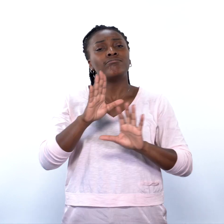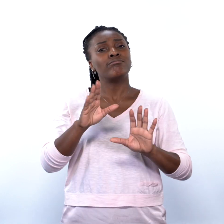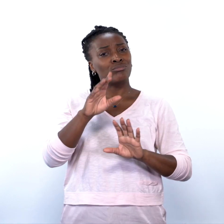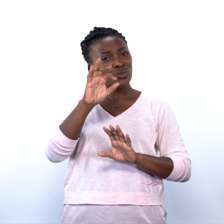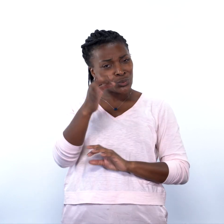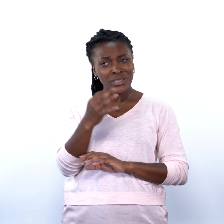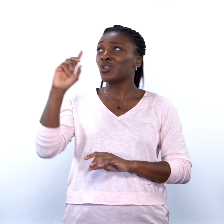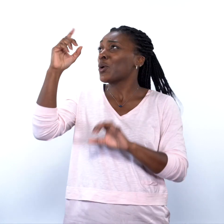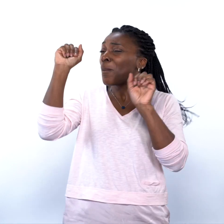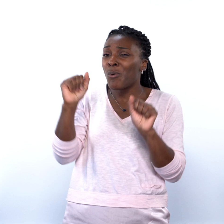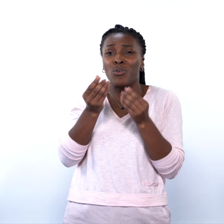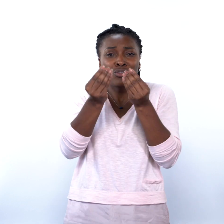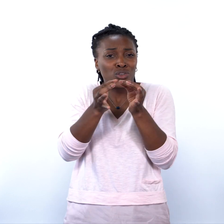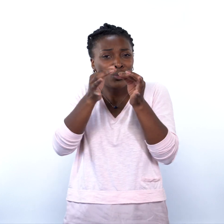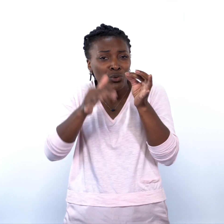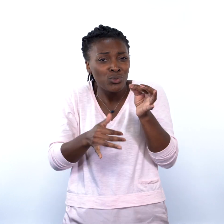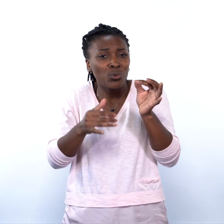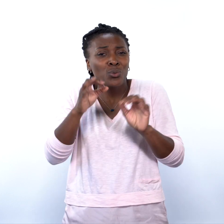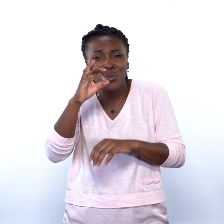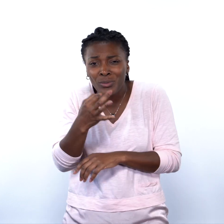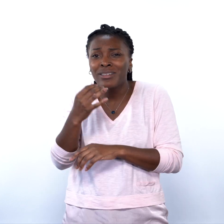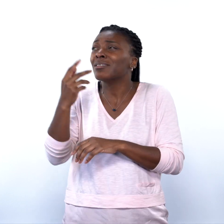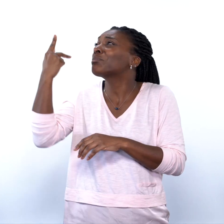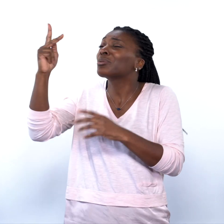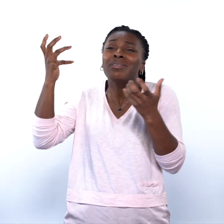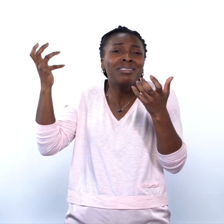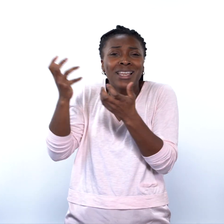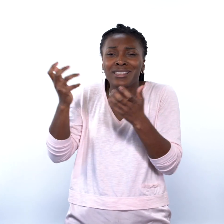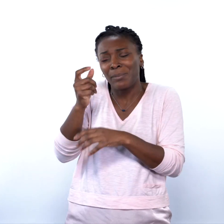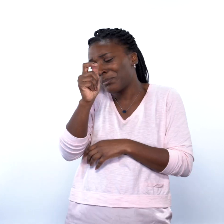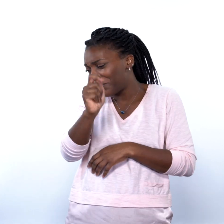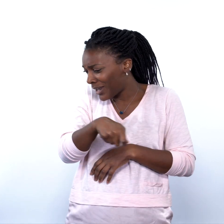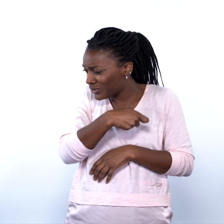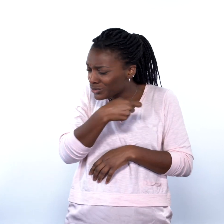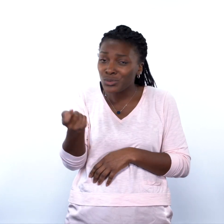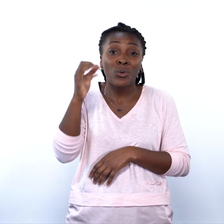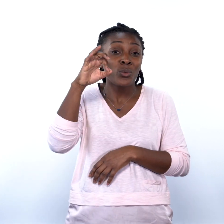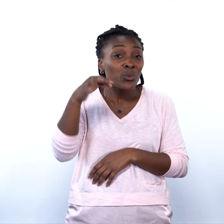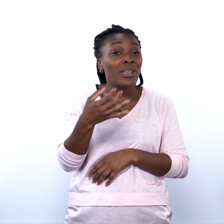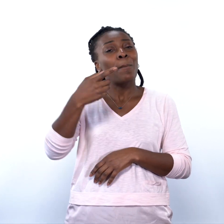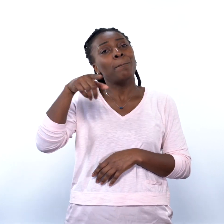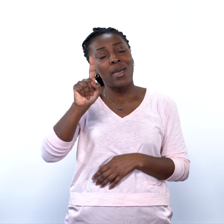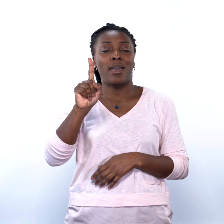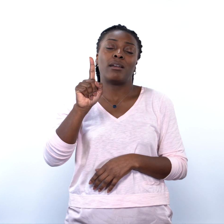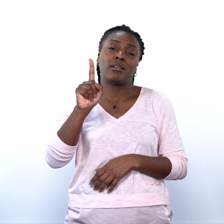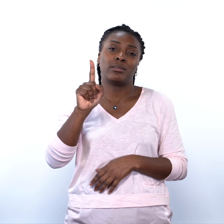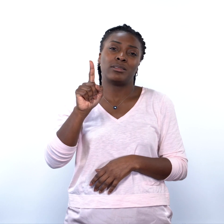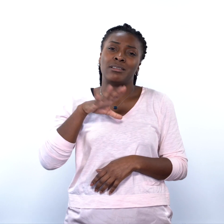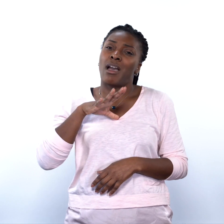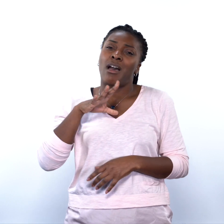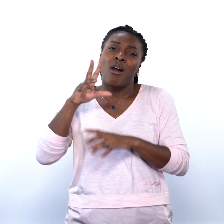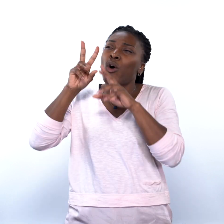Dieu peut donner des solutions. Dieu peut répondre à des situations précises. C'est son désir, c'est son cœur. Je ne veux pas banaliser cela. Mais il y a une recherche